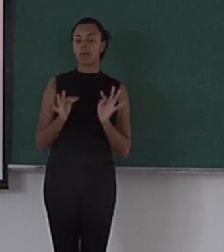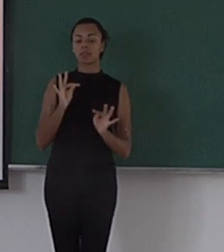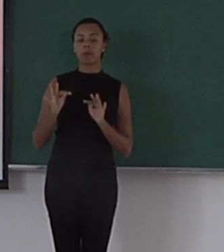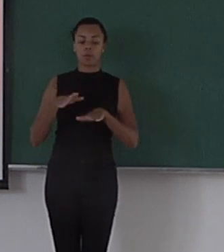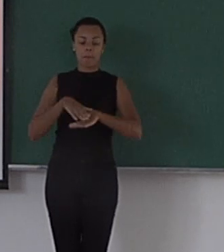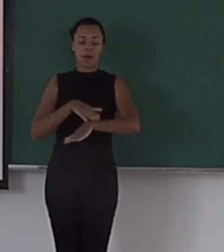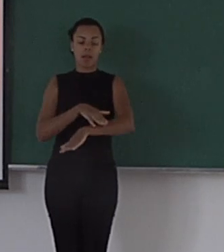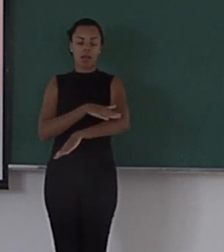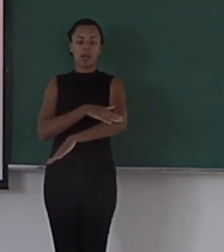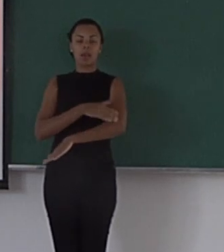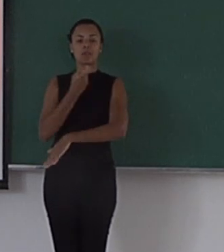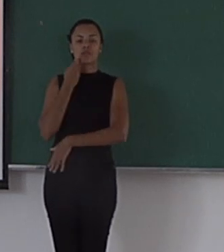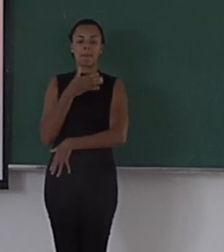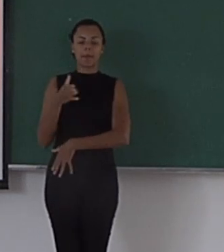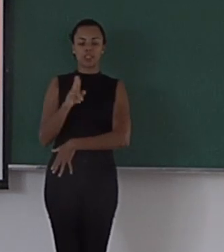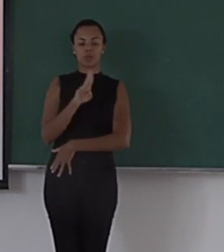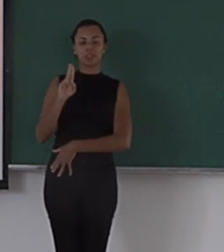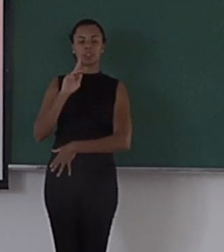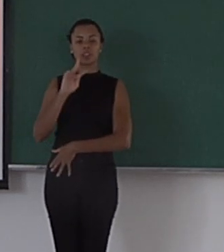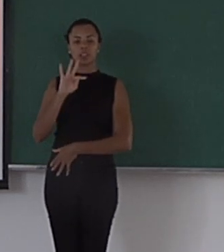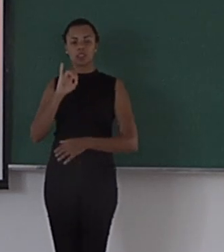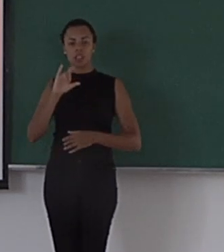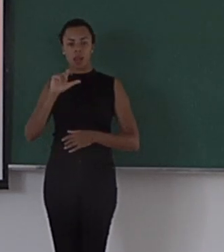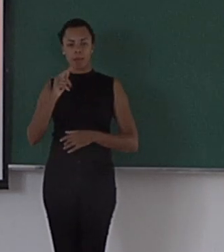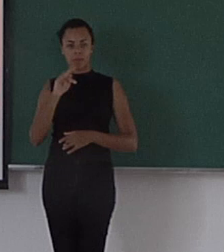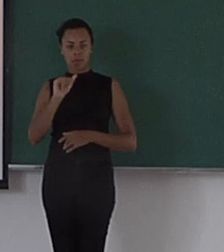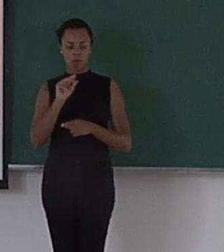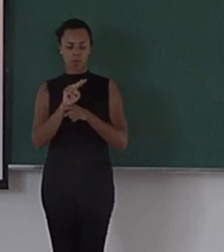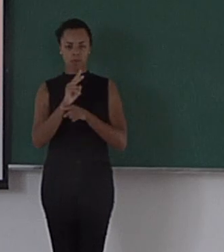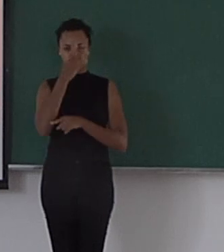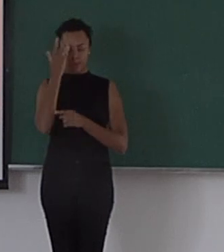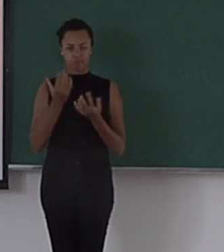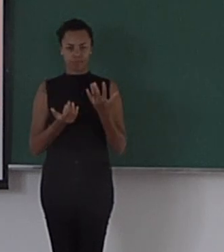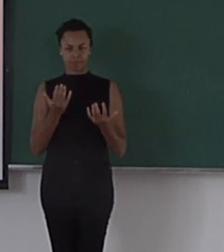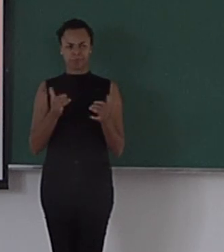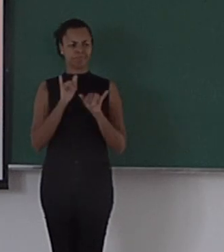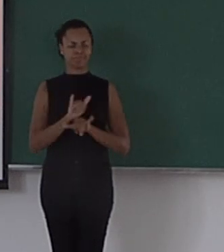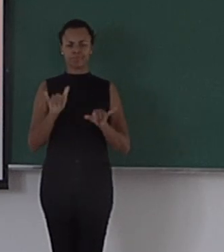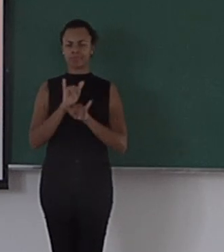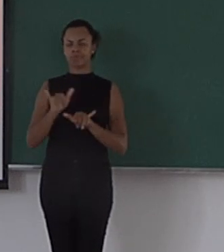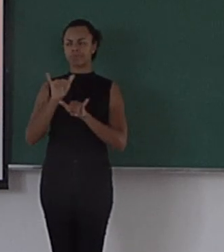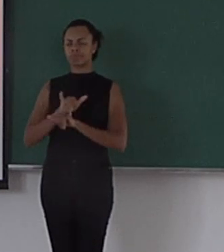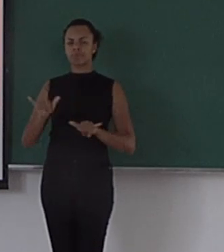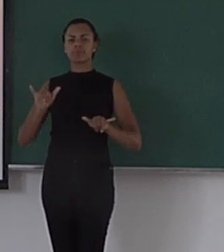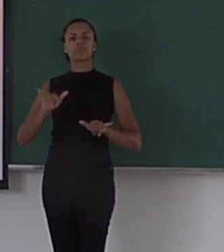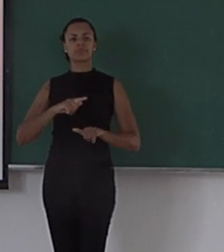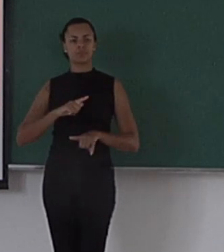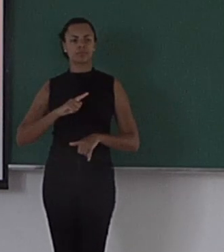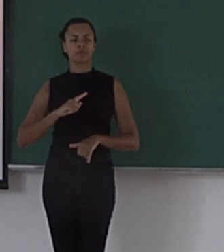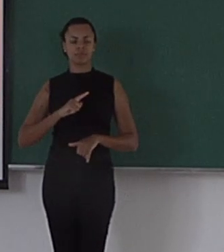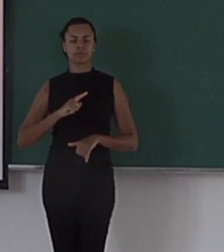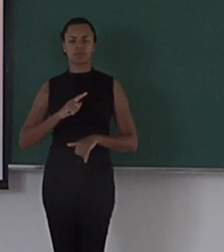pele de tilápia para o tratamento dos pacientes queimados. Né? Isso foi muito divulgado na mídia, né?